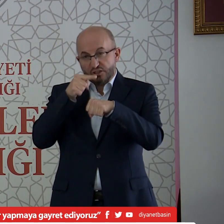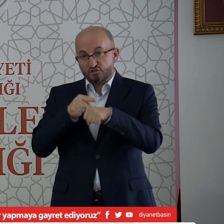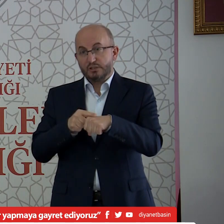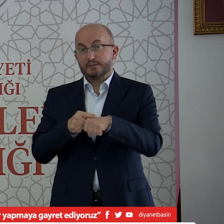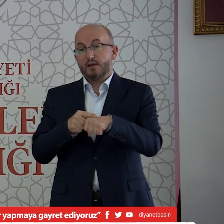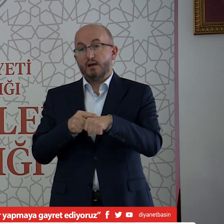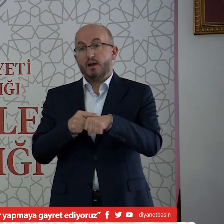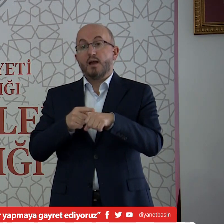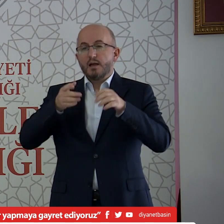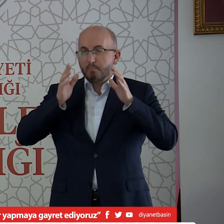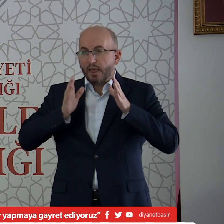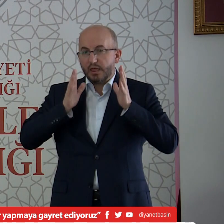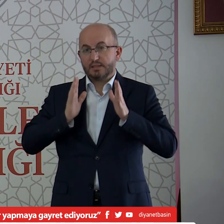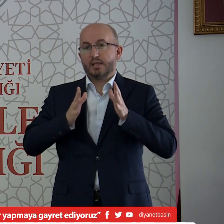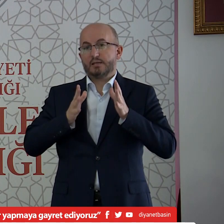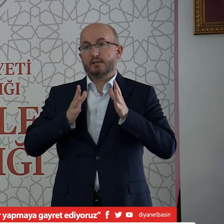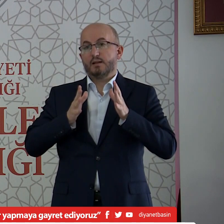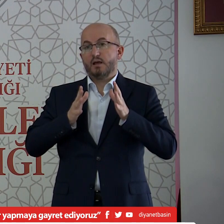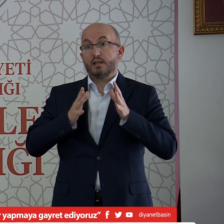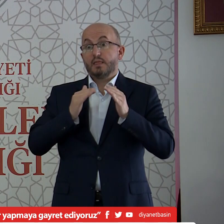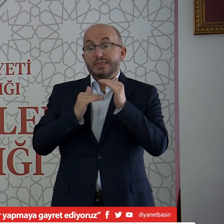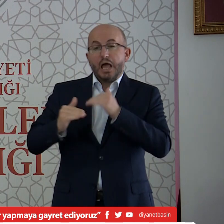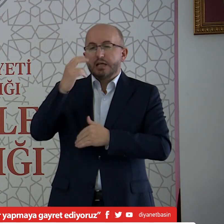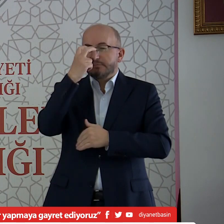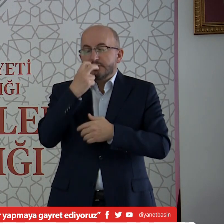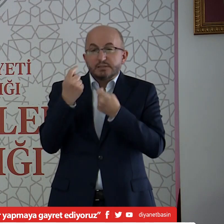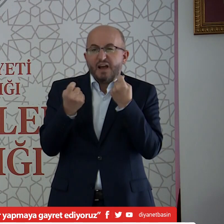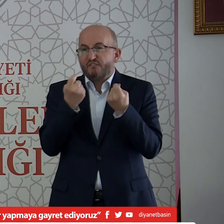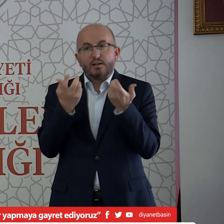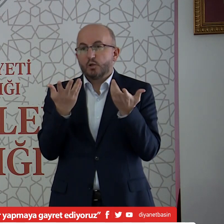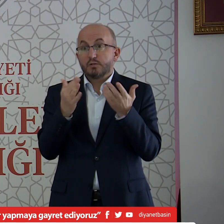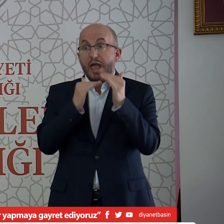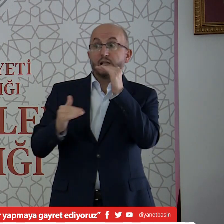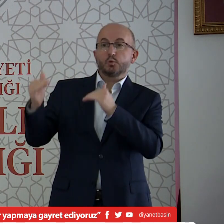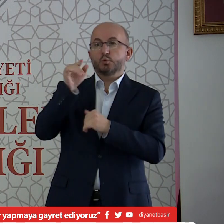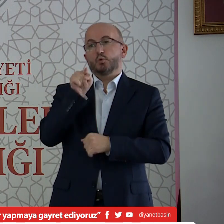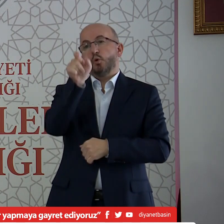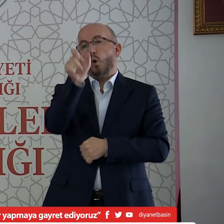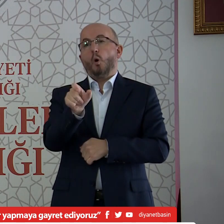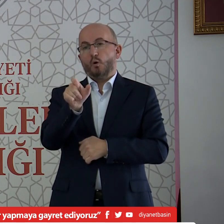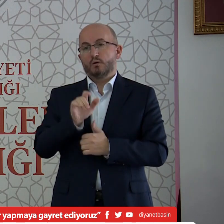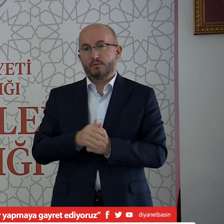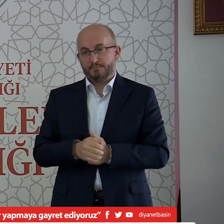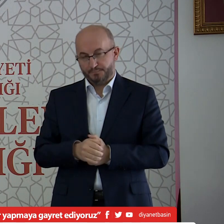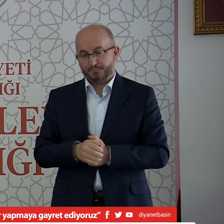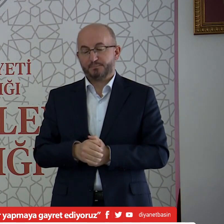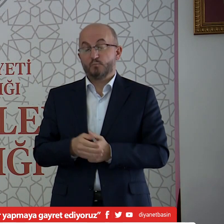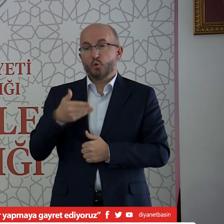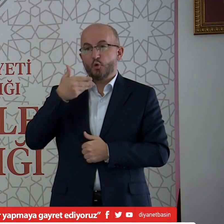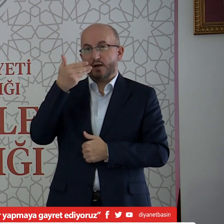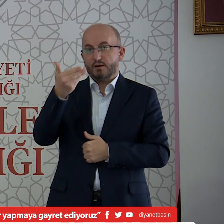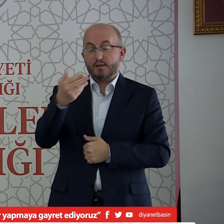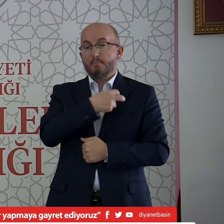inancıyla, ibadetleriyle daha titiz davranıyorsa en üstün olan odur